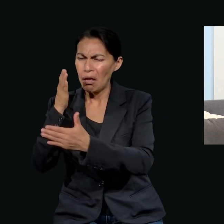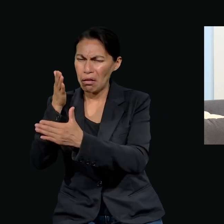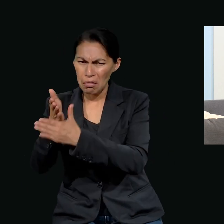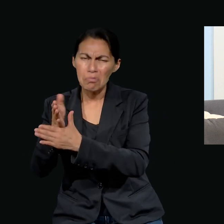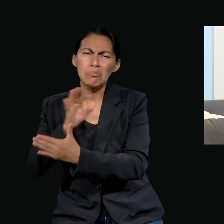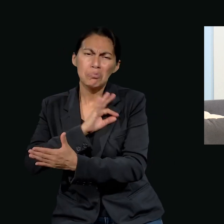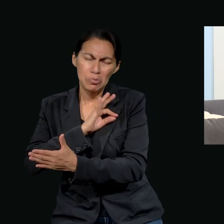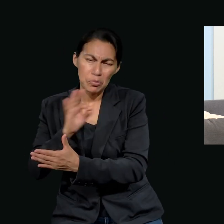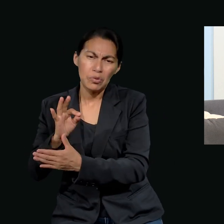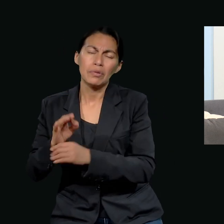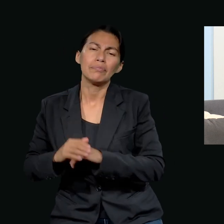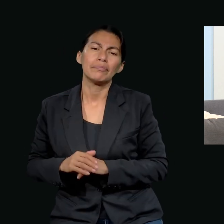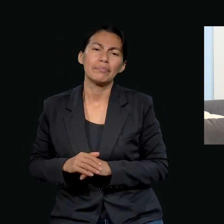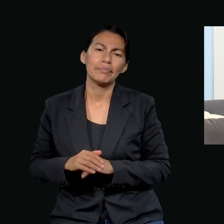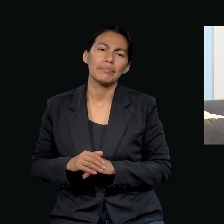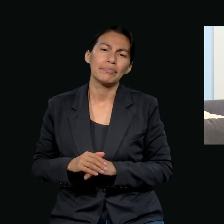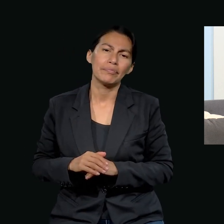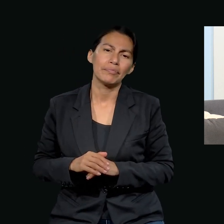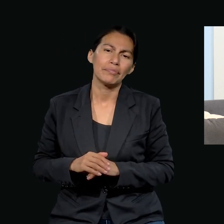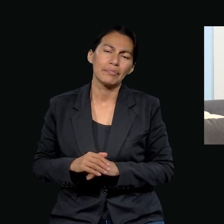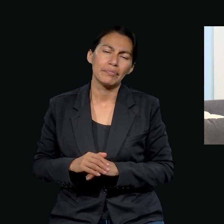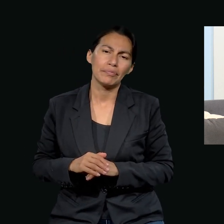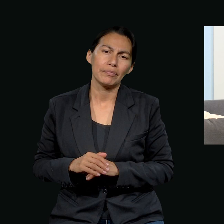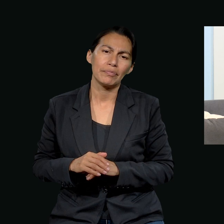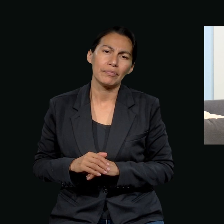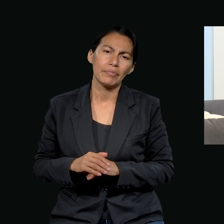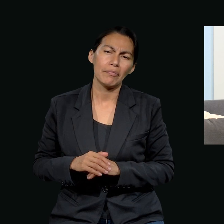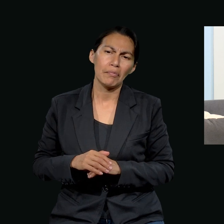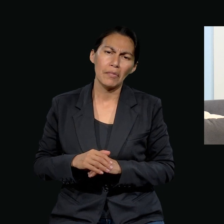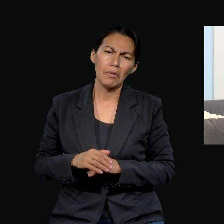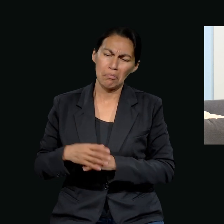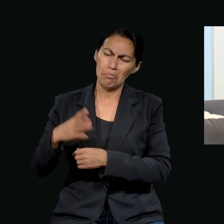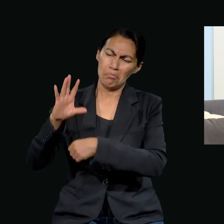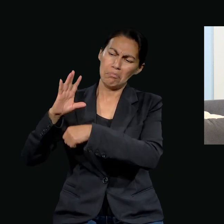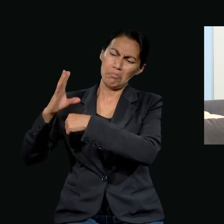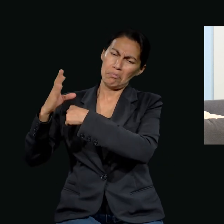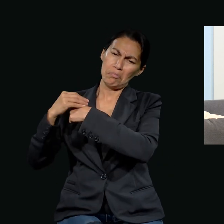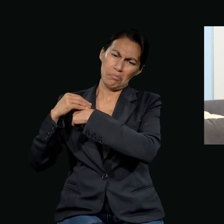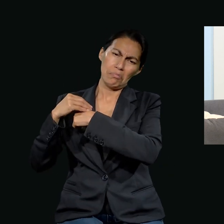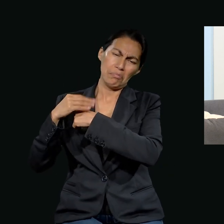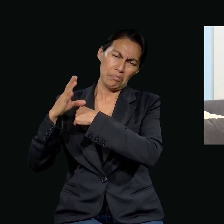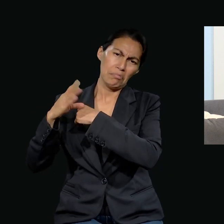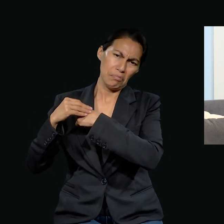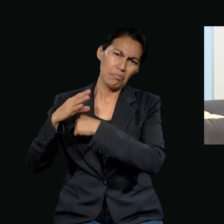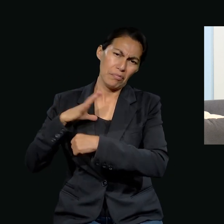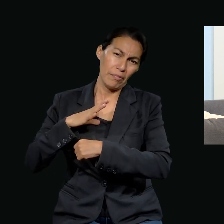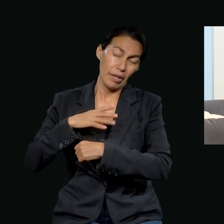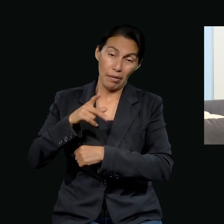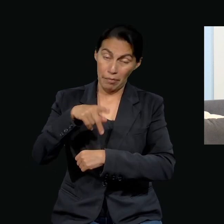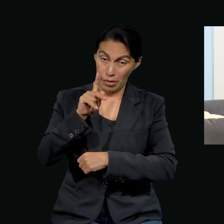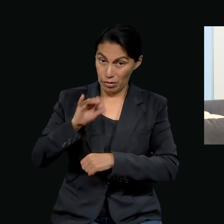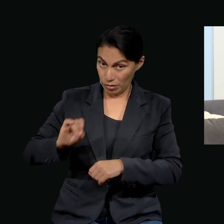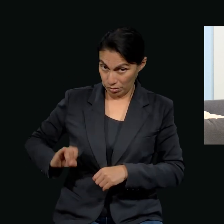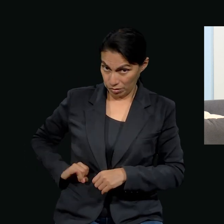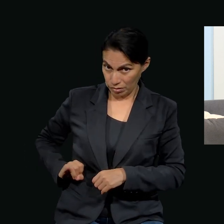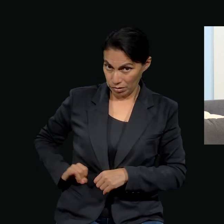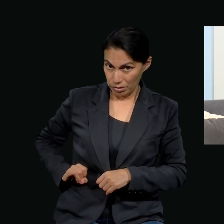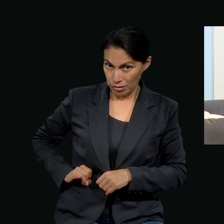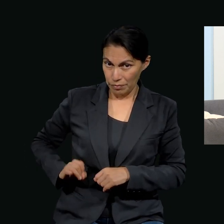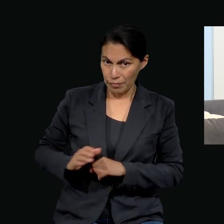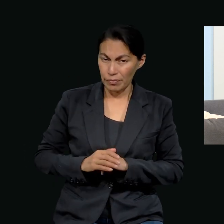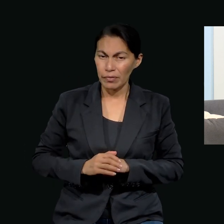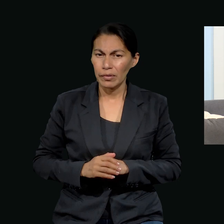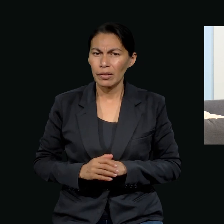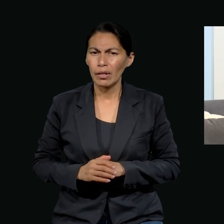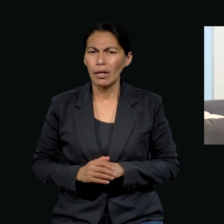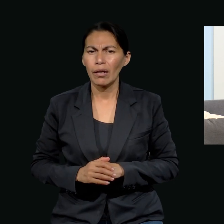regresar a la escuela de medicina. Me autorizaron. Pero lo interesante del caso es que